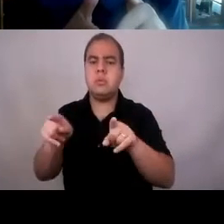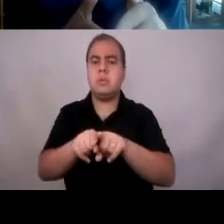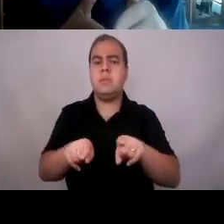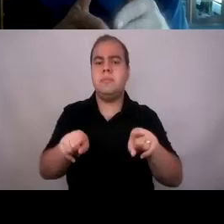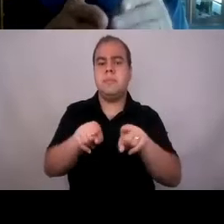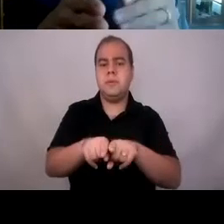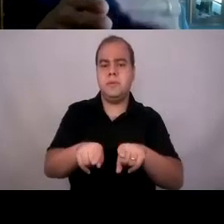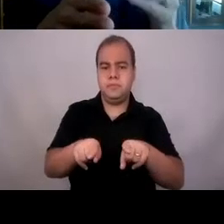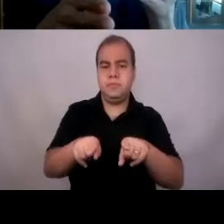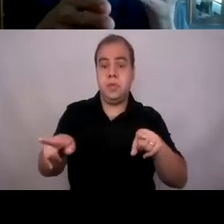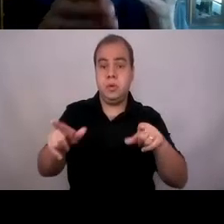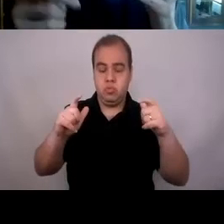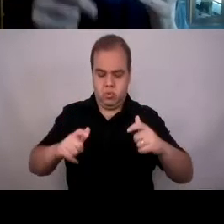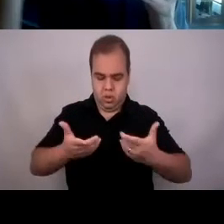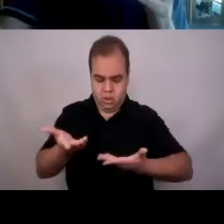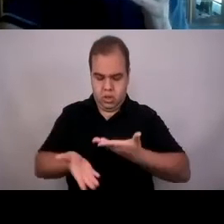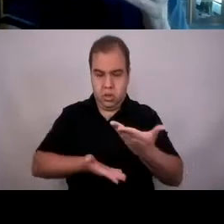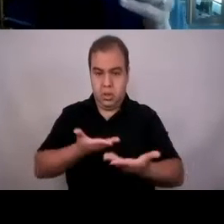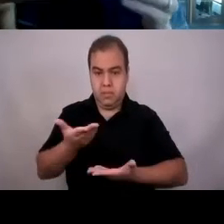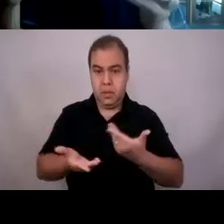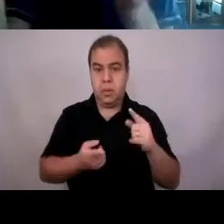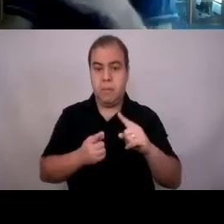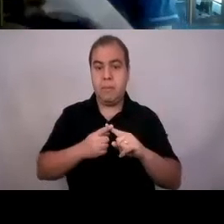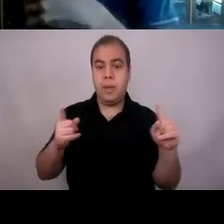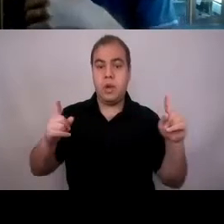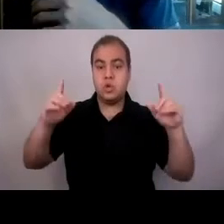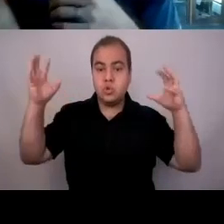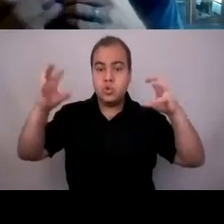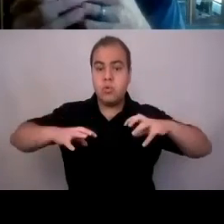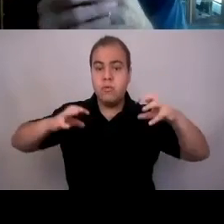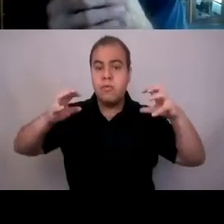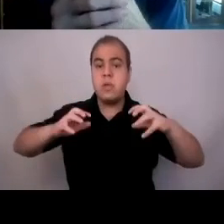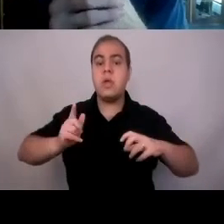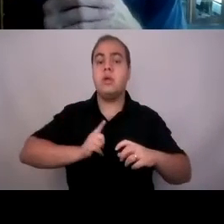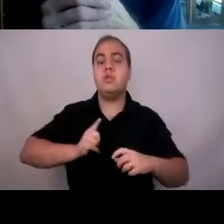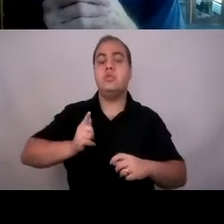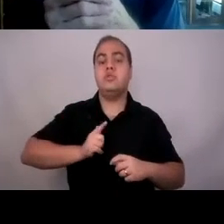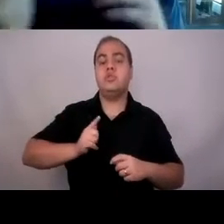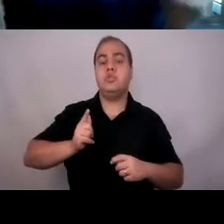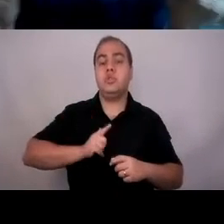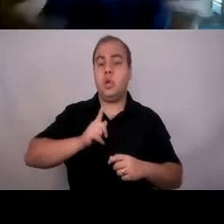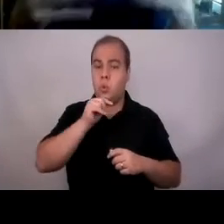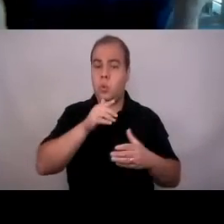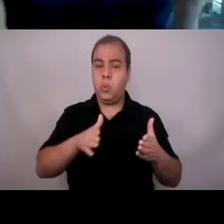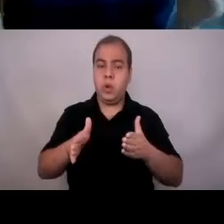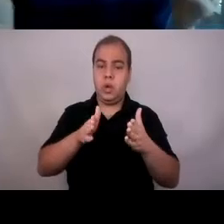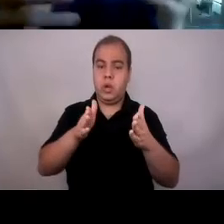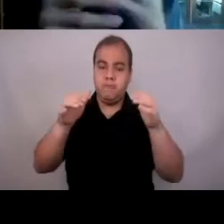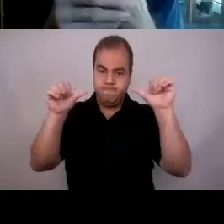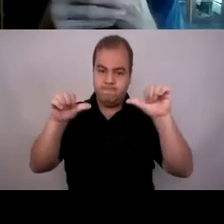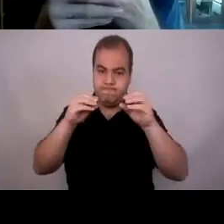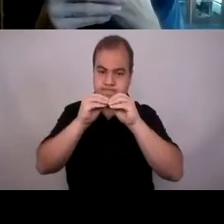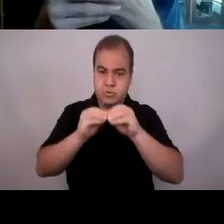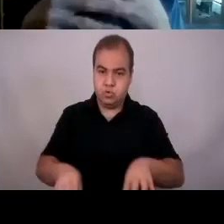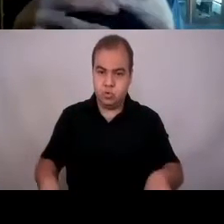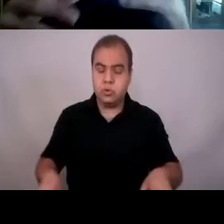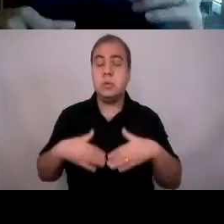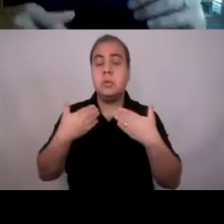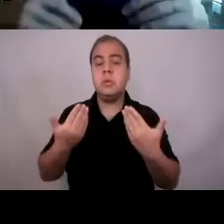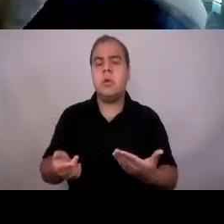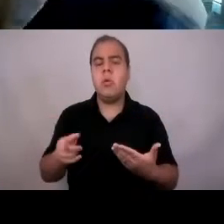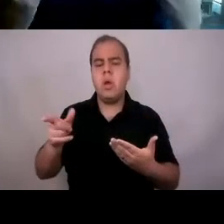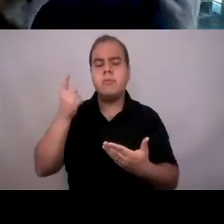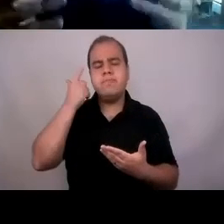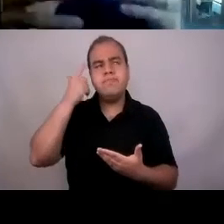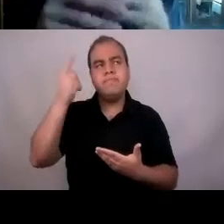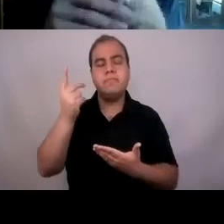de tratamento. Só que quando chovia, tinha o transbordamento e o comprometimento dos rios. Então, eles passaram a redesenhar isso